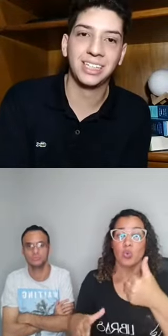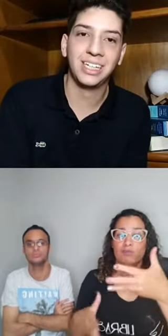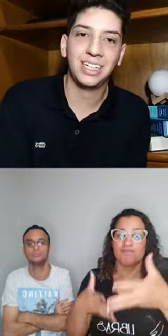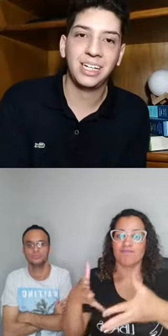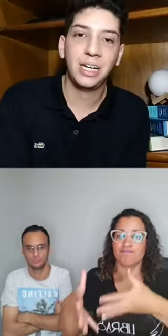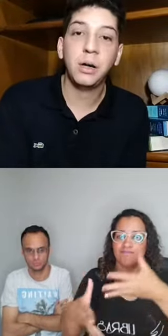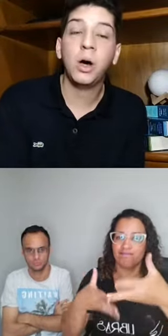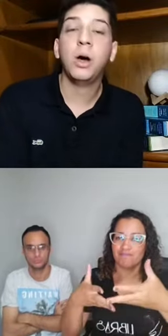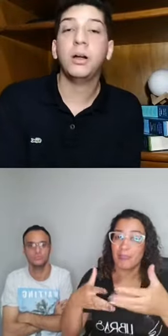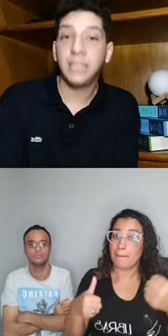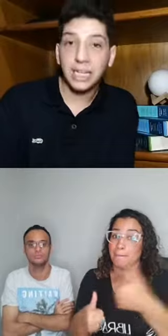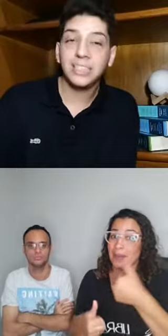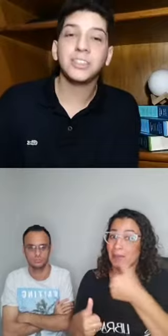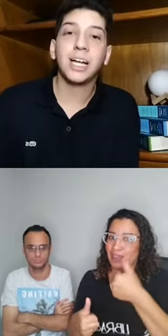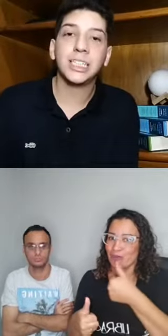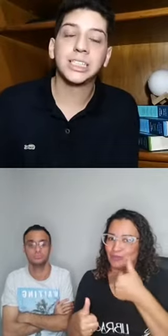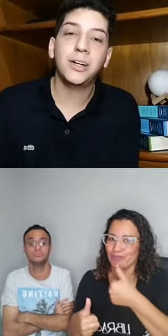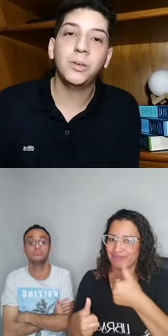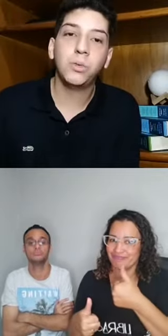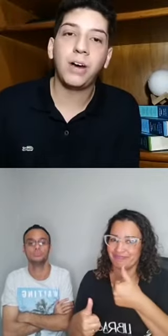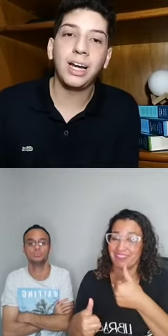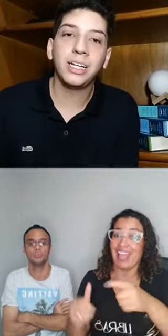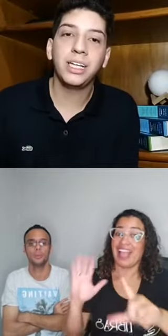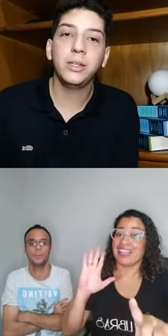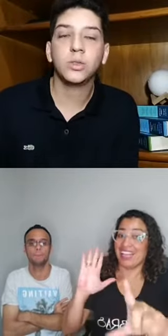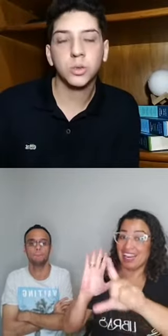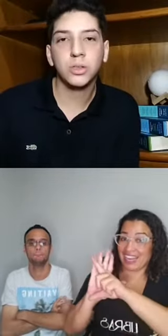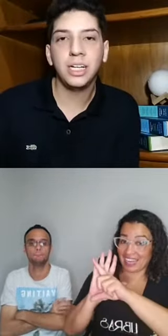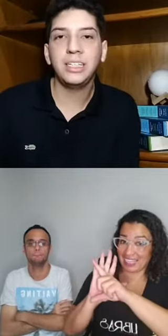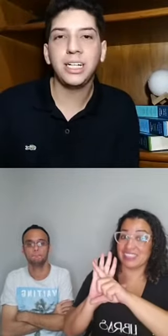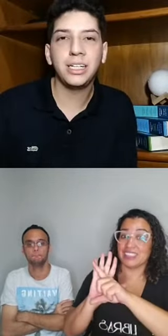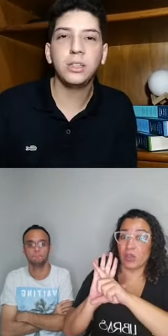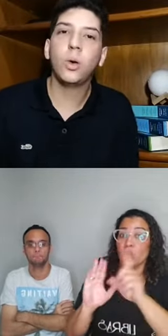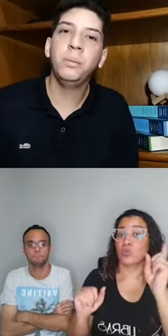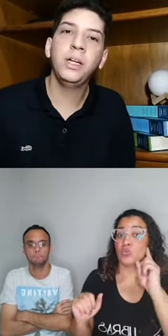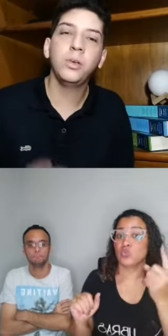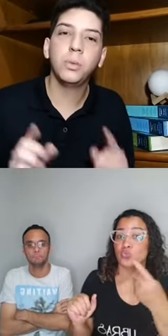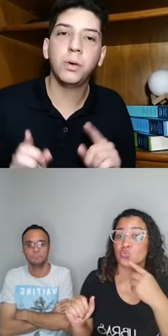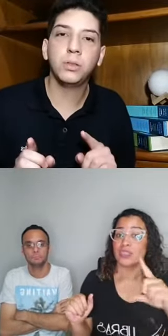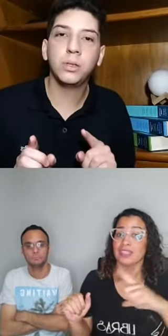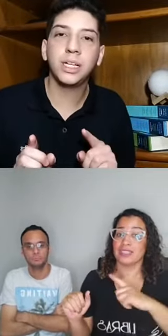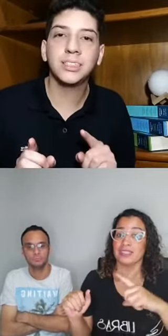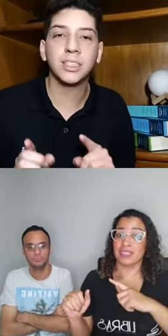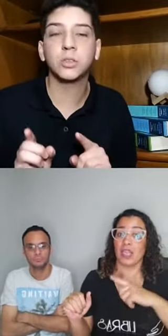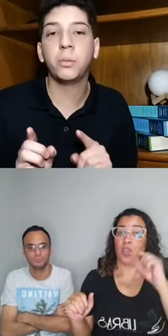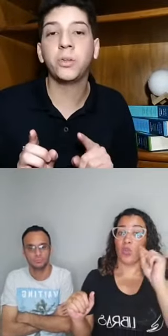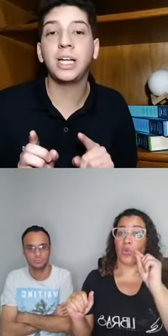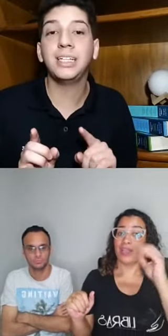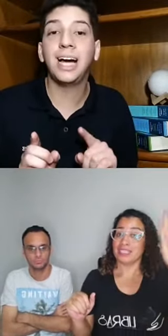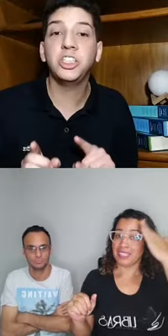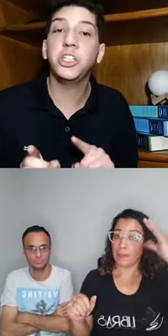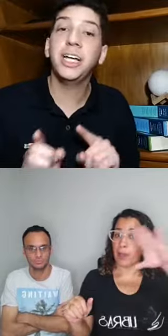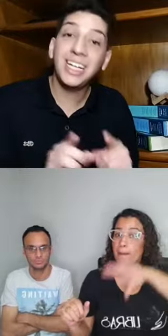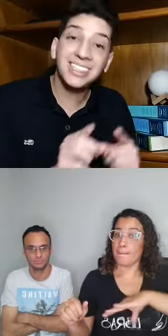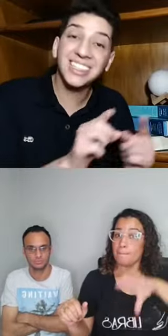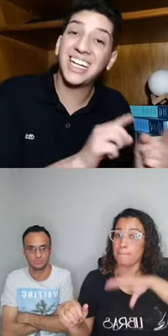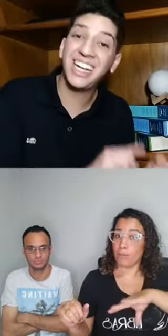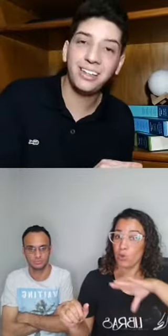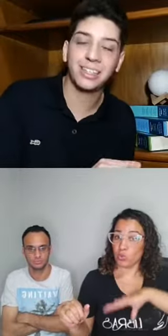sinais. Na legislação, fala que o surdo ele tem que ter domínio do português na sua